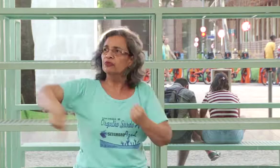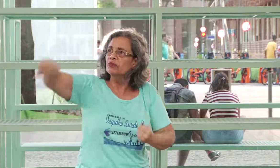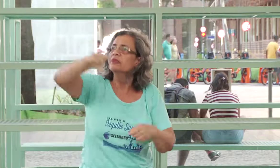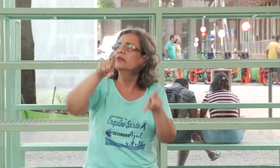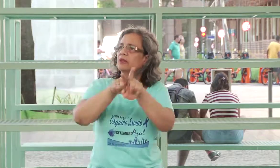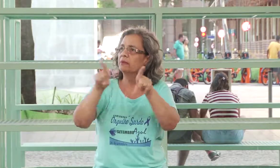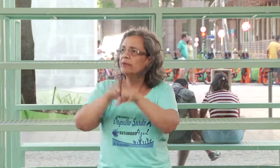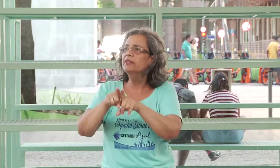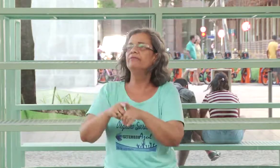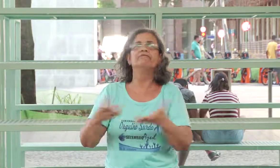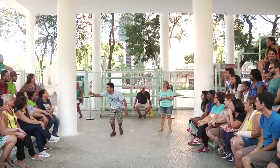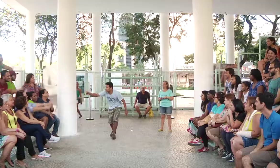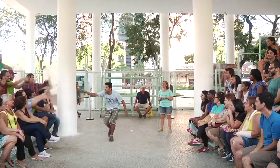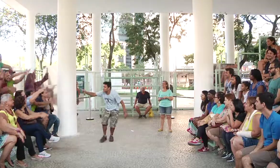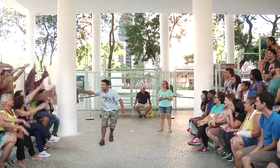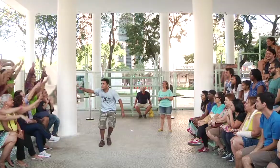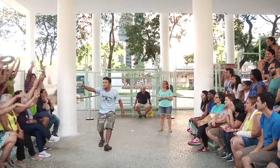a todo esse apoio que nos é ofertado.